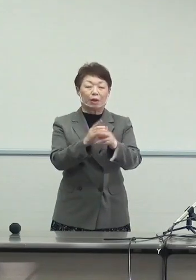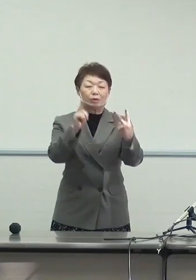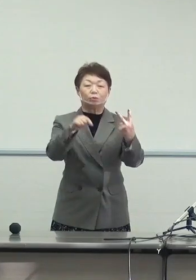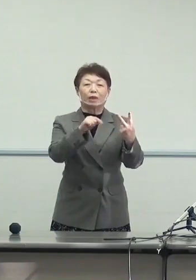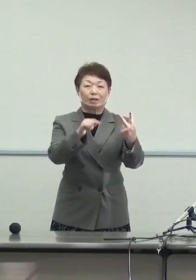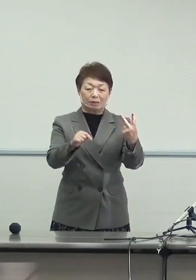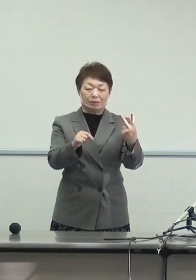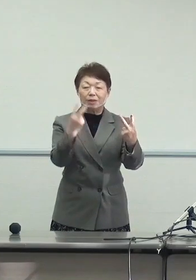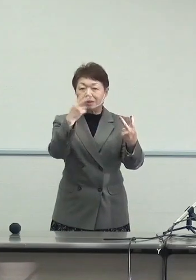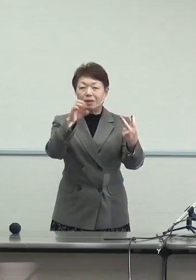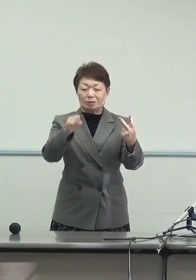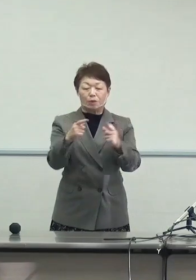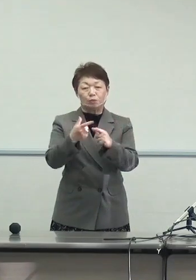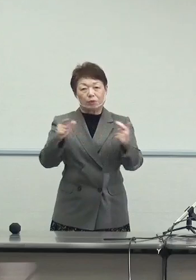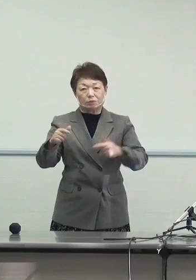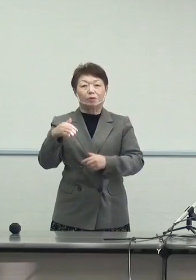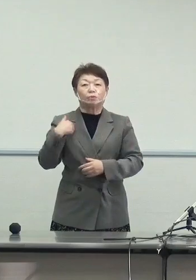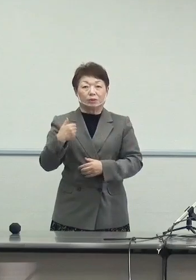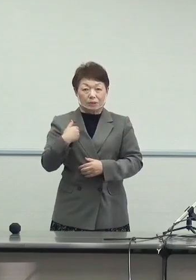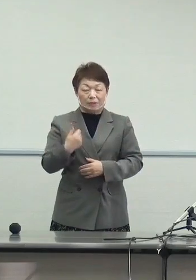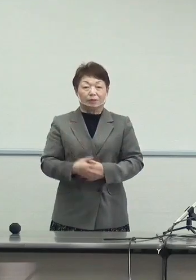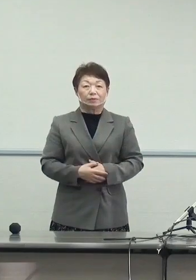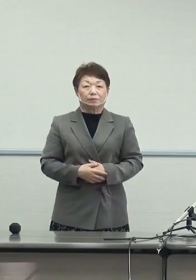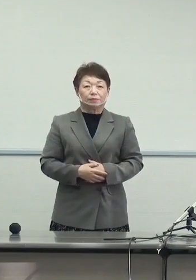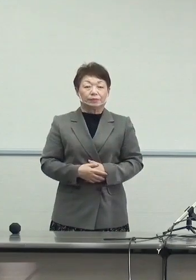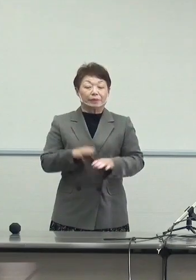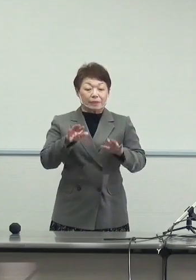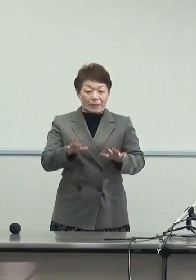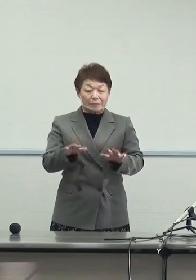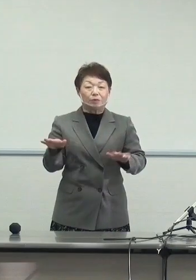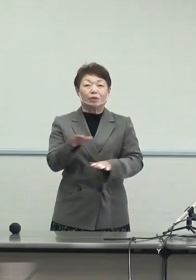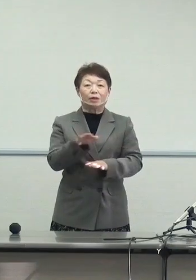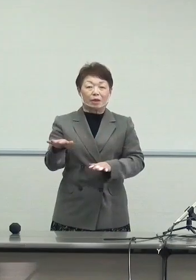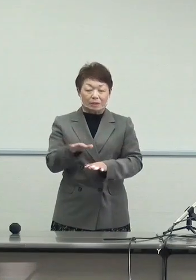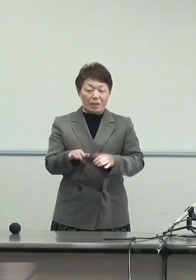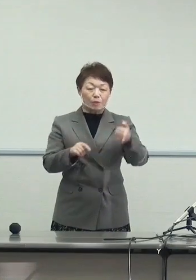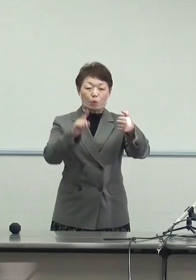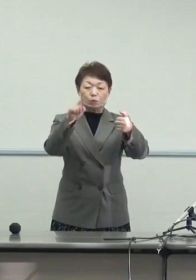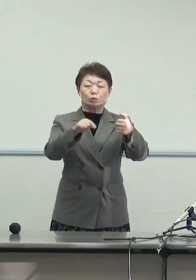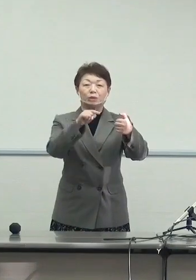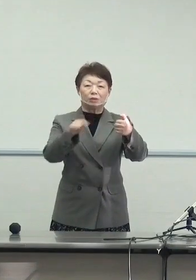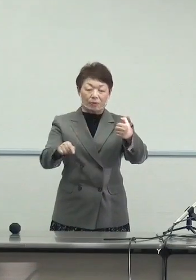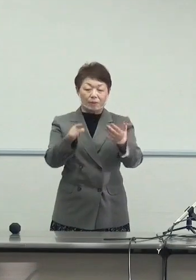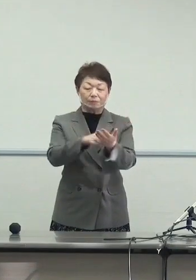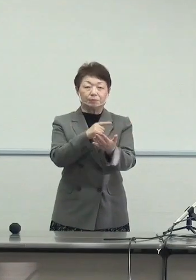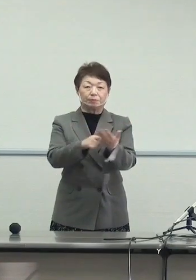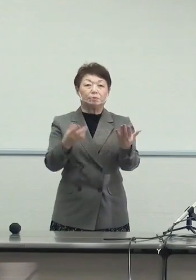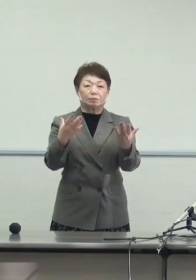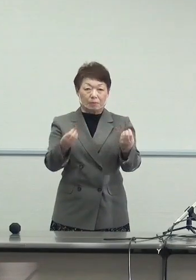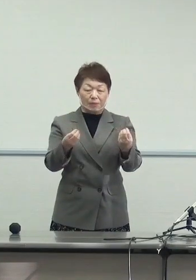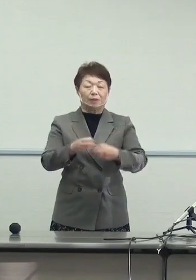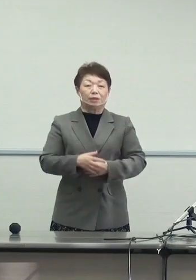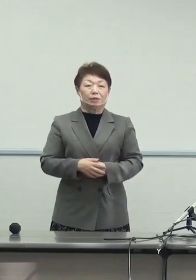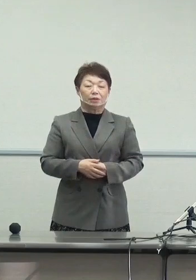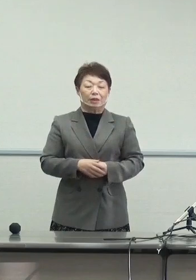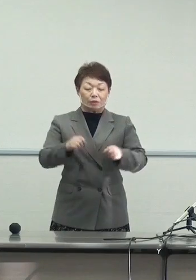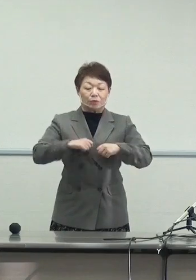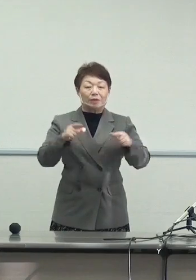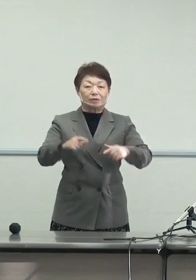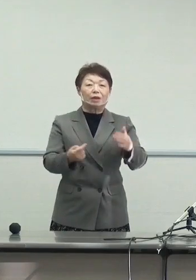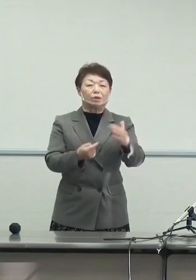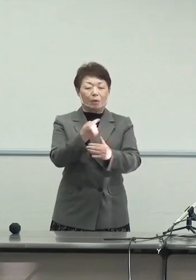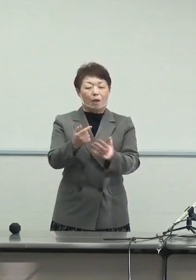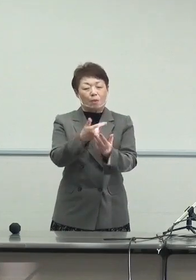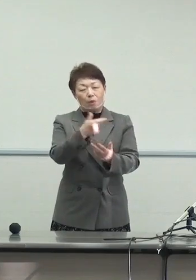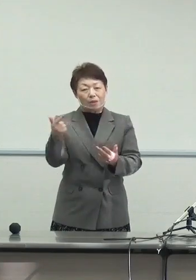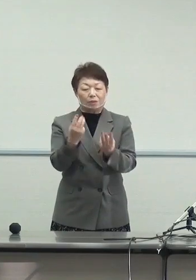査人数は増えていく可能性はありますが、この時点で50名すでに検査済みというのはクラスターの発生のタイミングでは比較的多い